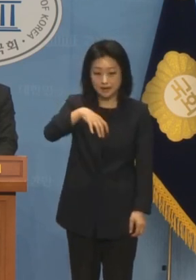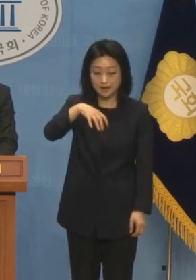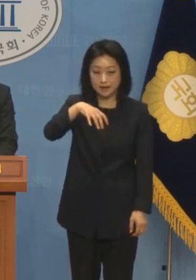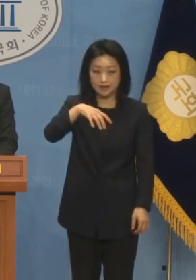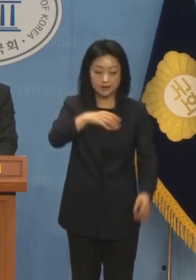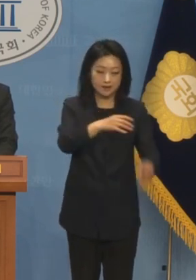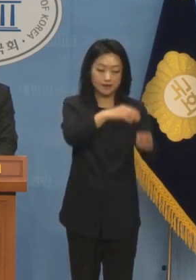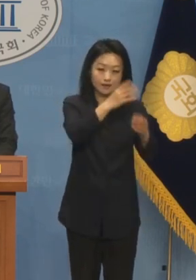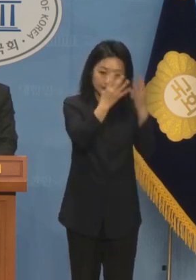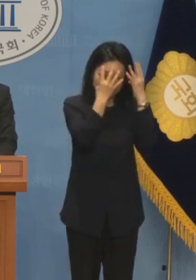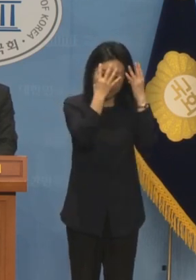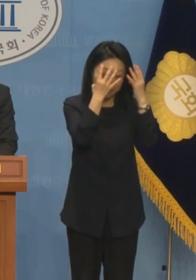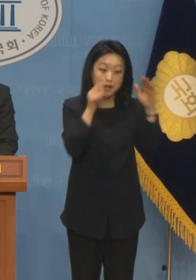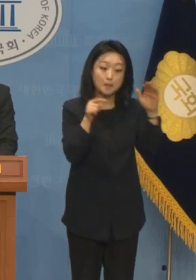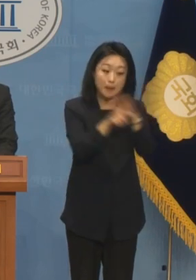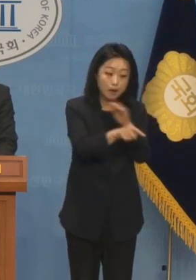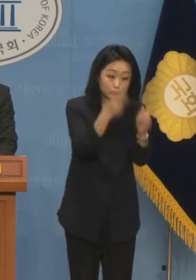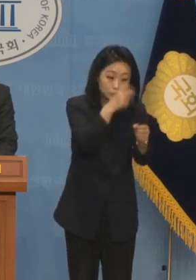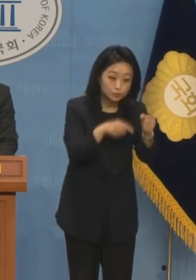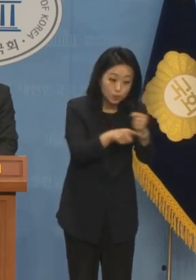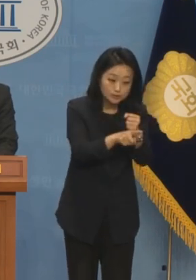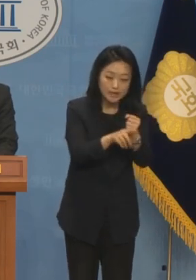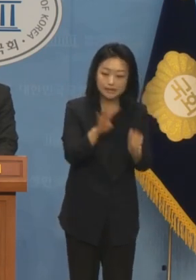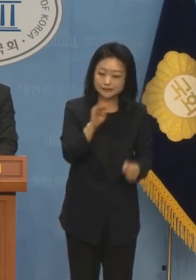교정시설 방문조사 건수는